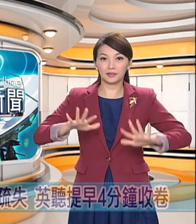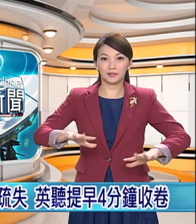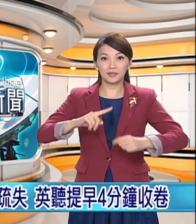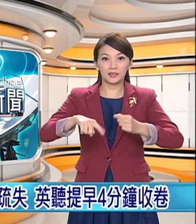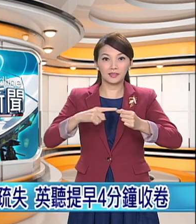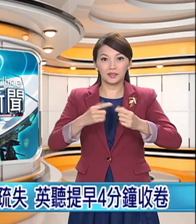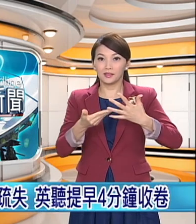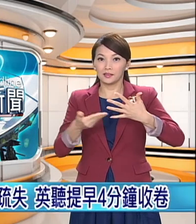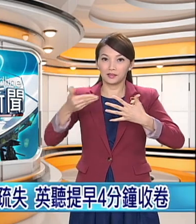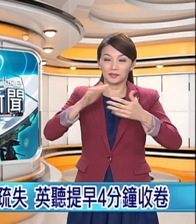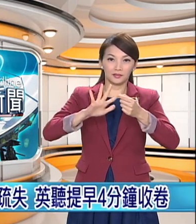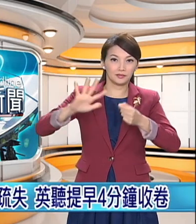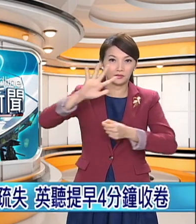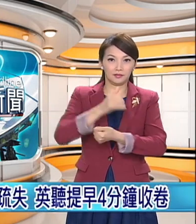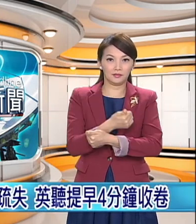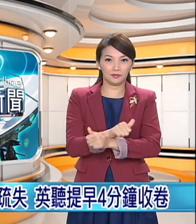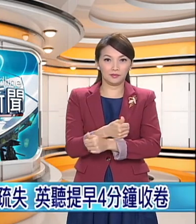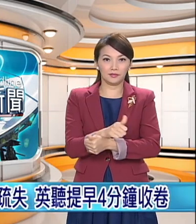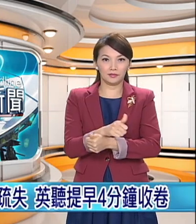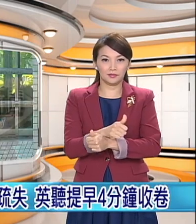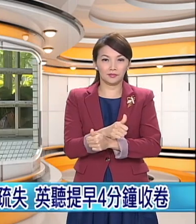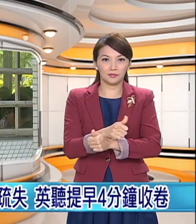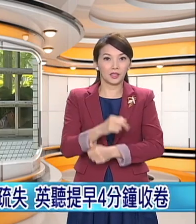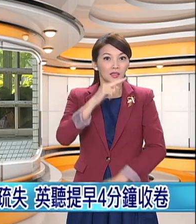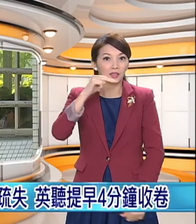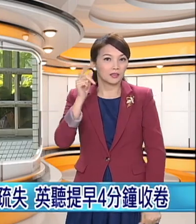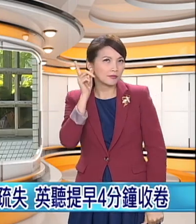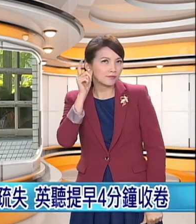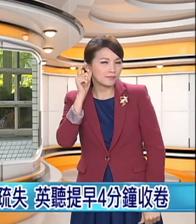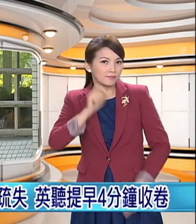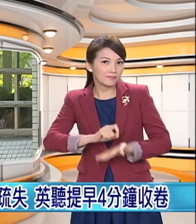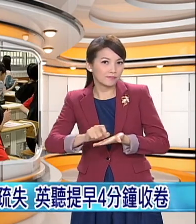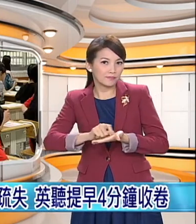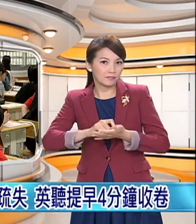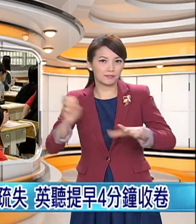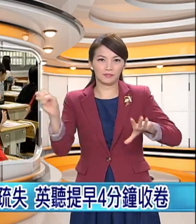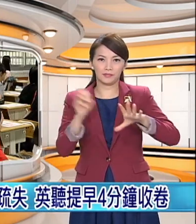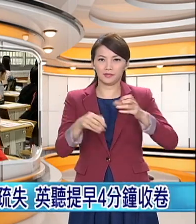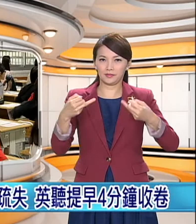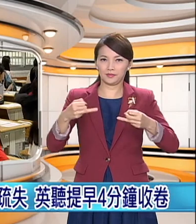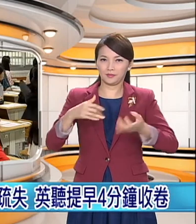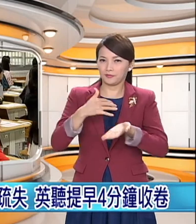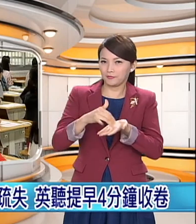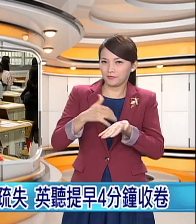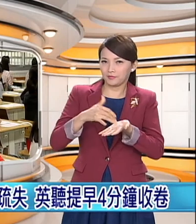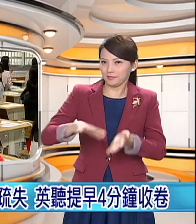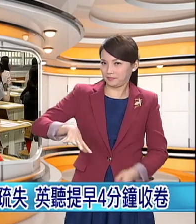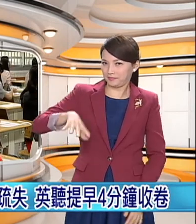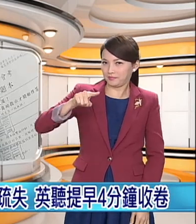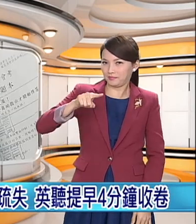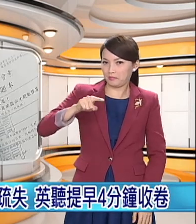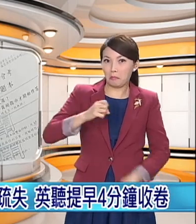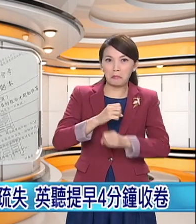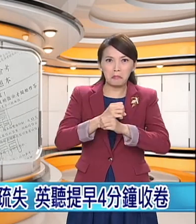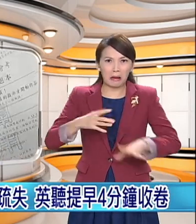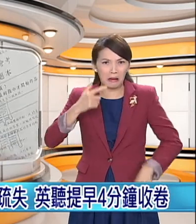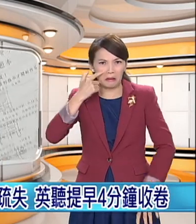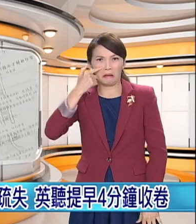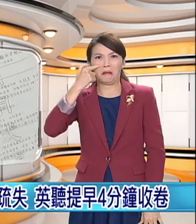今年国中教育会考英语听力测验首度列入计分，但是却发生重大疏失。许